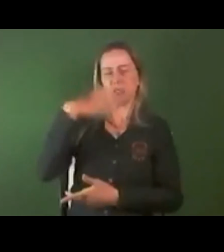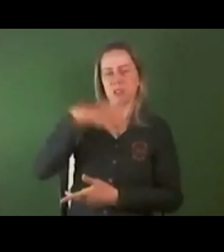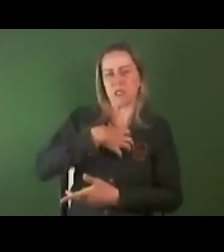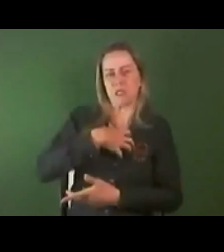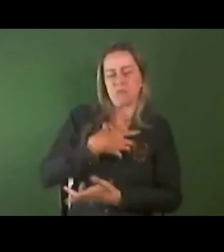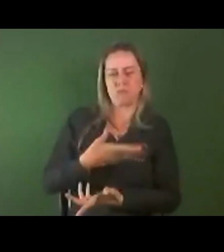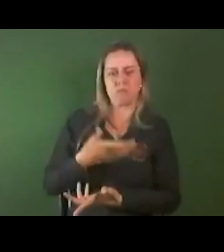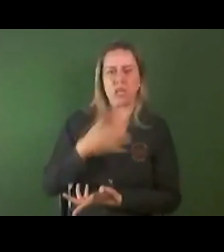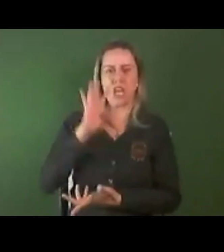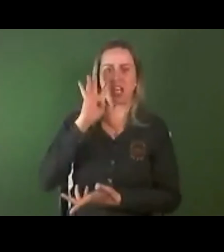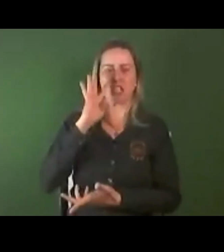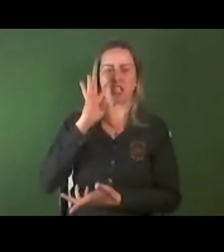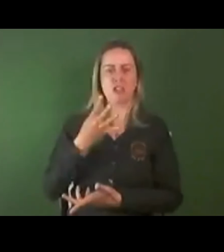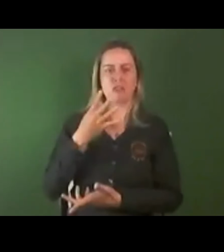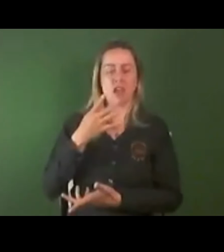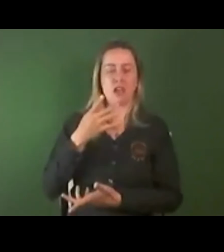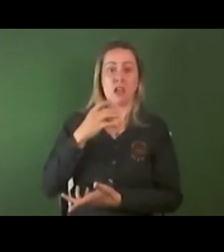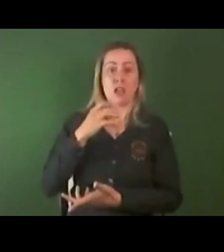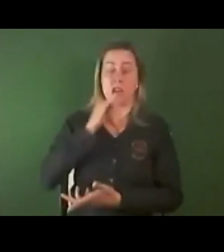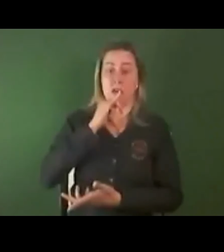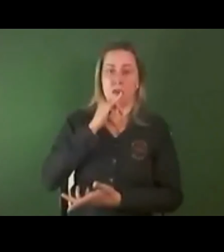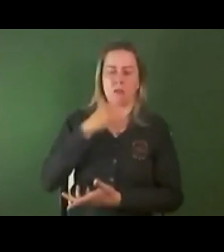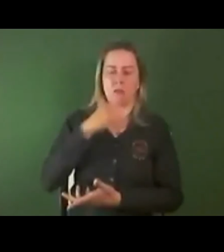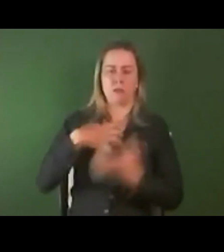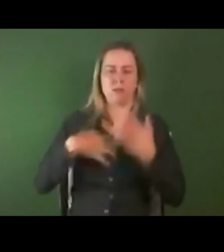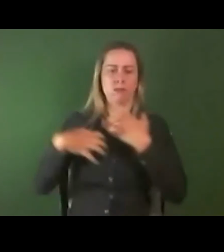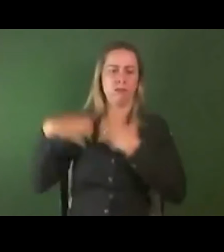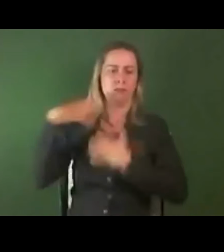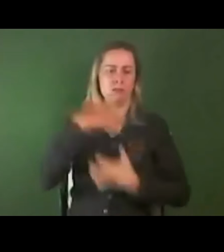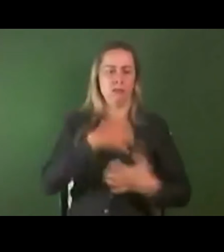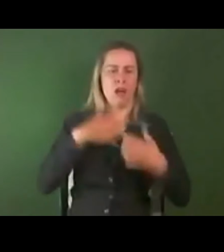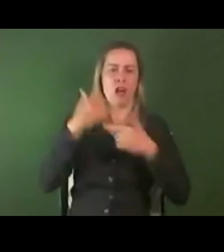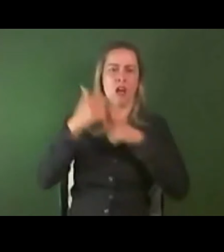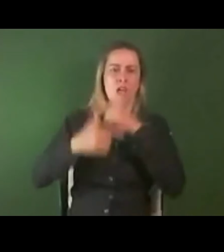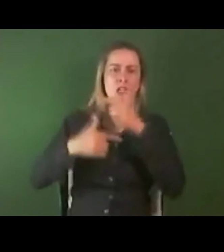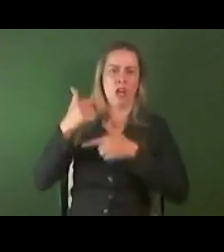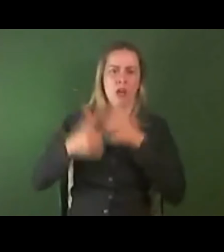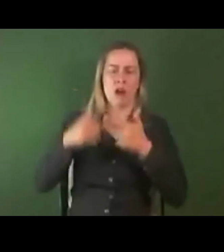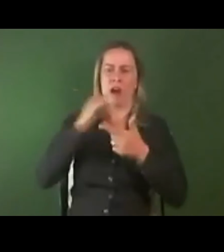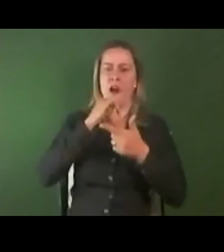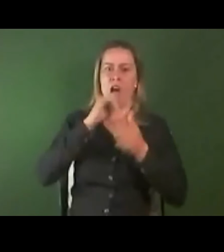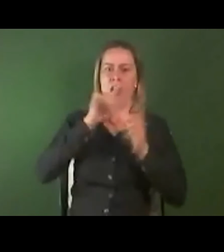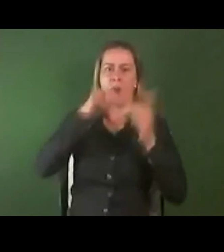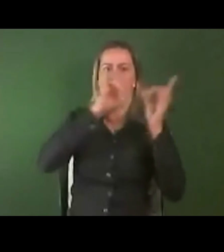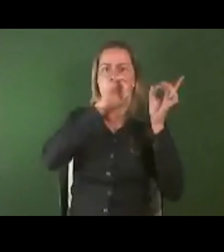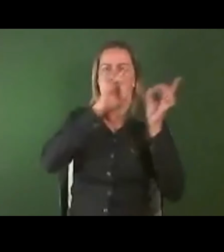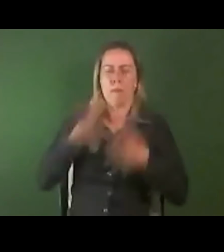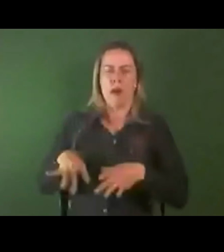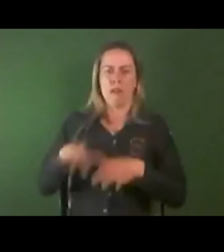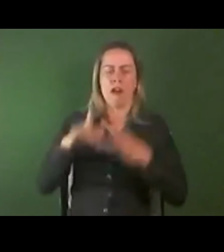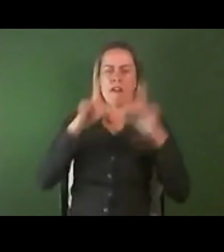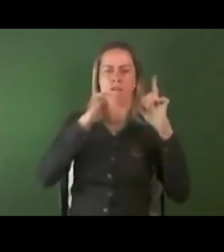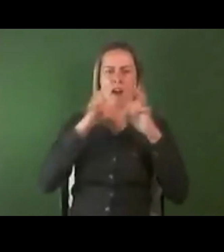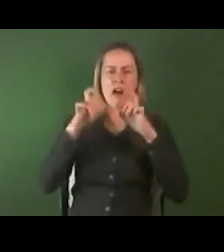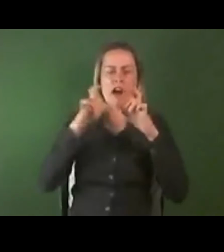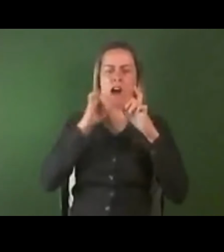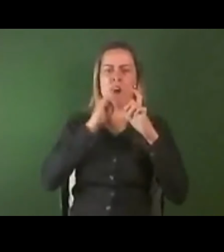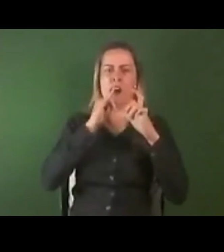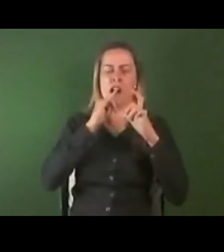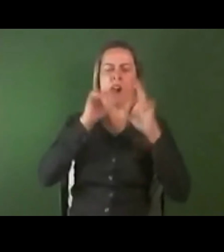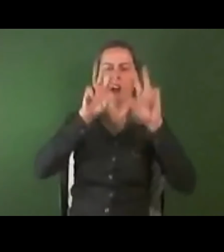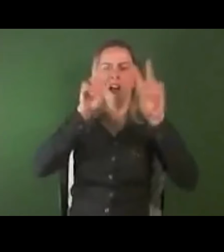ele resolve, no meio dessa crise, ele fala, puta, eu vou fazer um trabalho que eu vou abandonar a fotografia. Então, ele cria um título